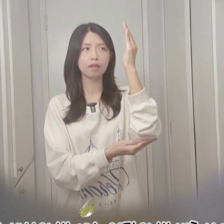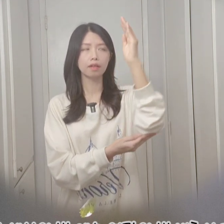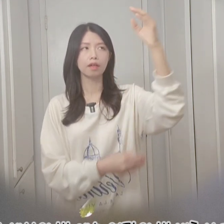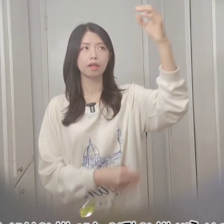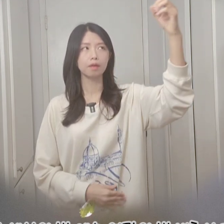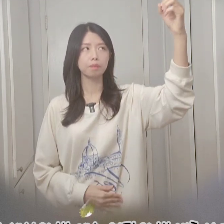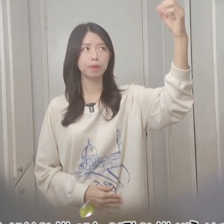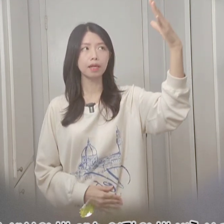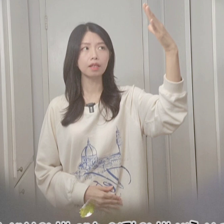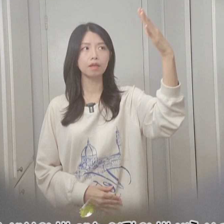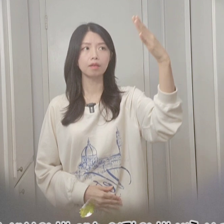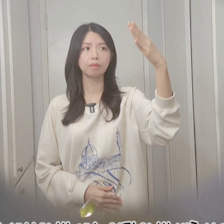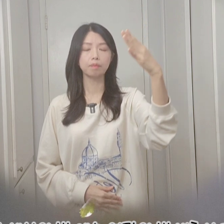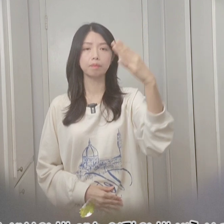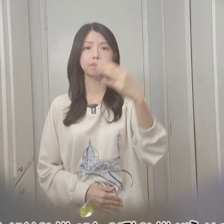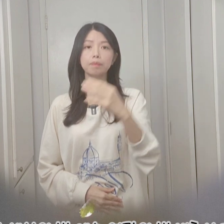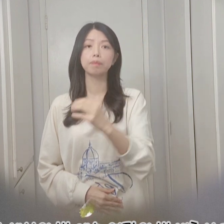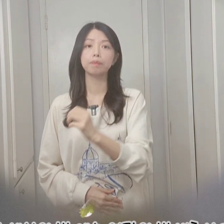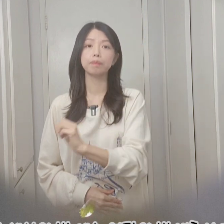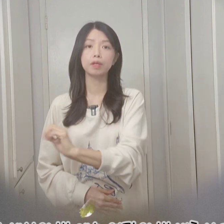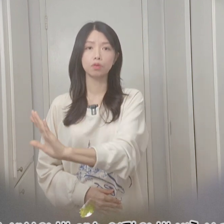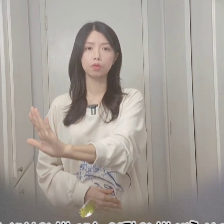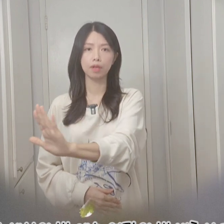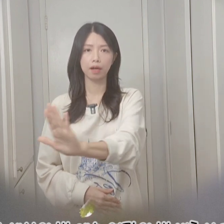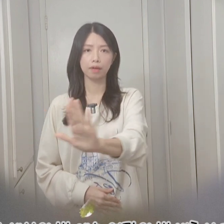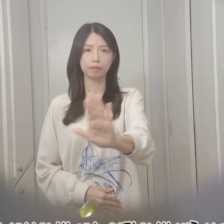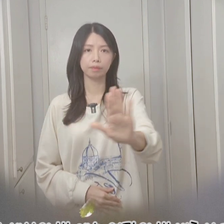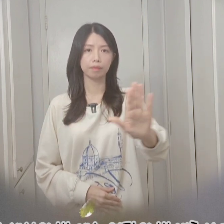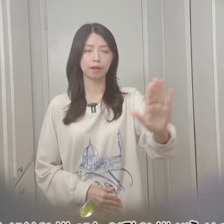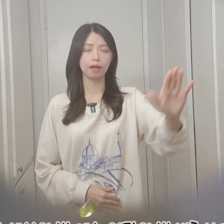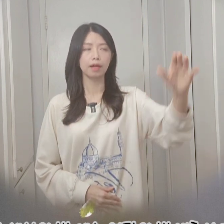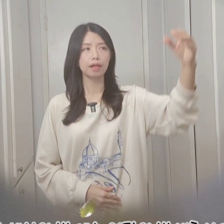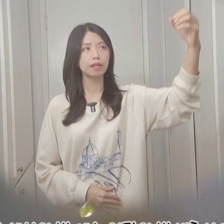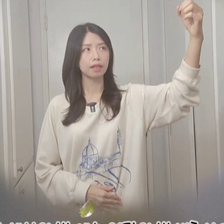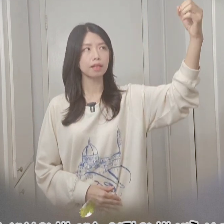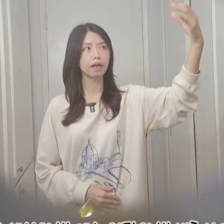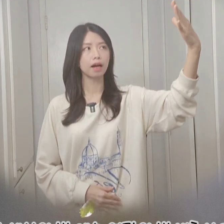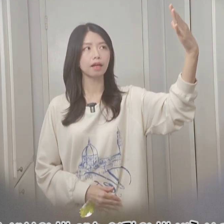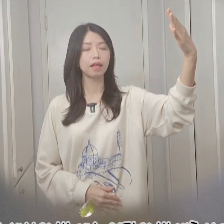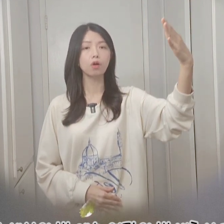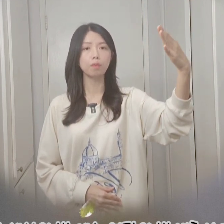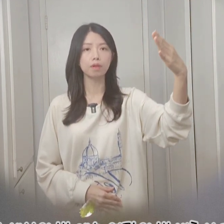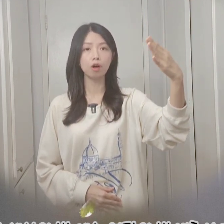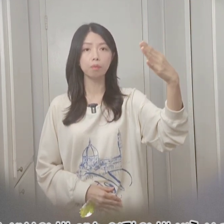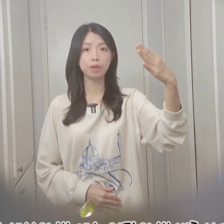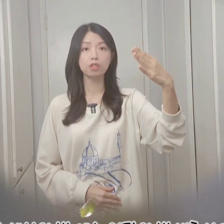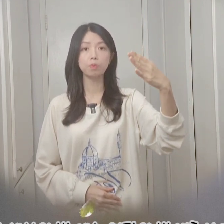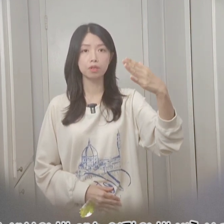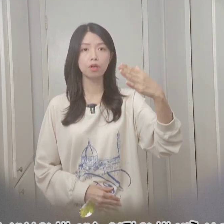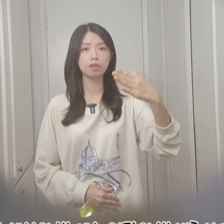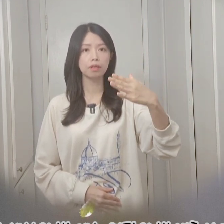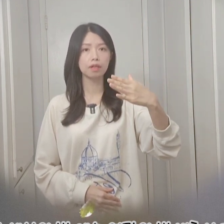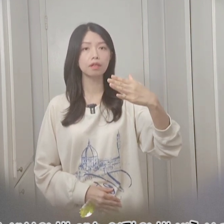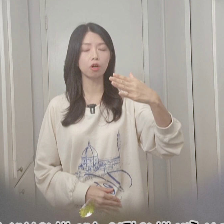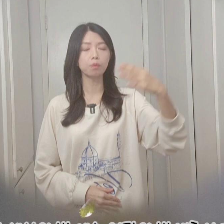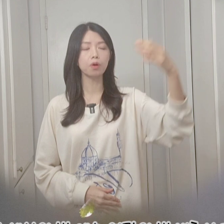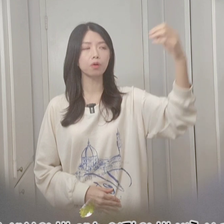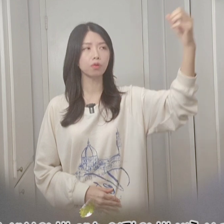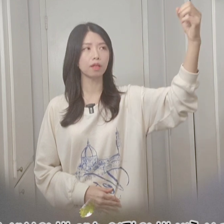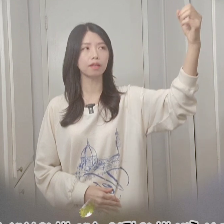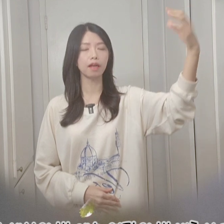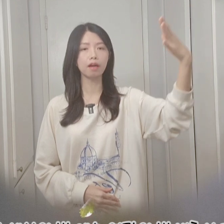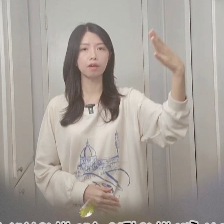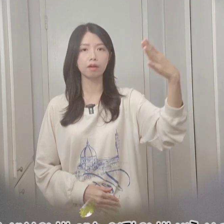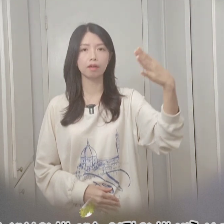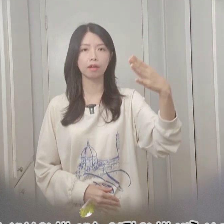영광의 빛, 비추사. 이 자체가 내려오면서 빛이 비춰지는 그런